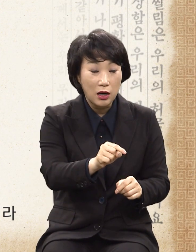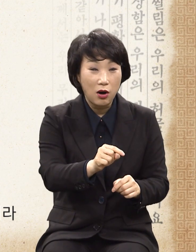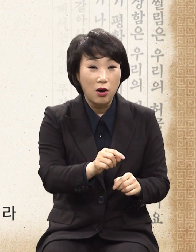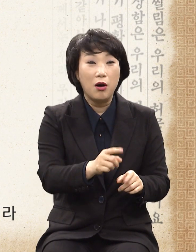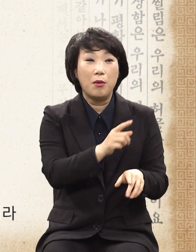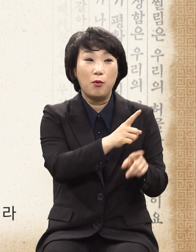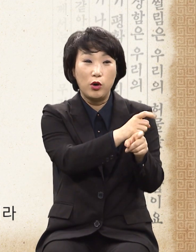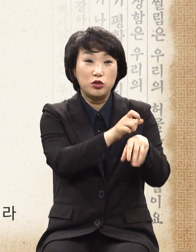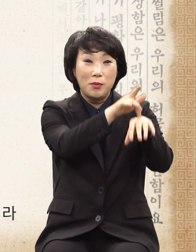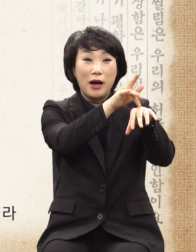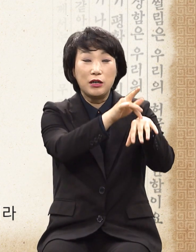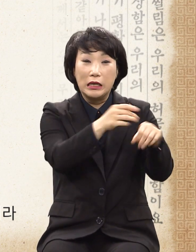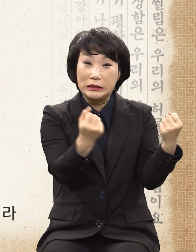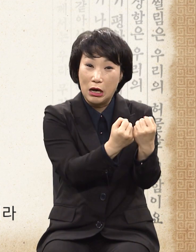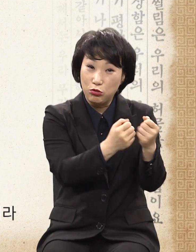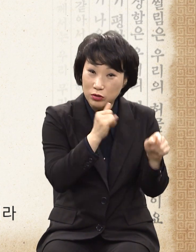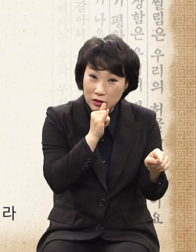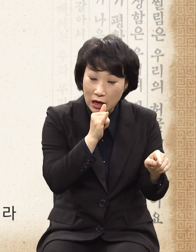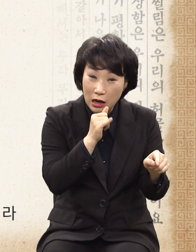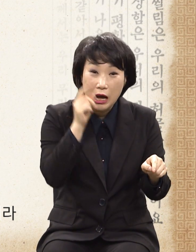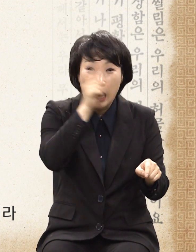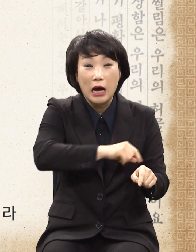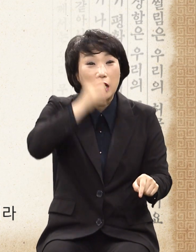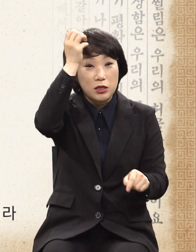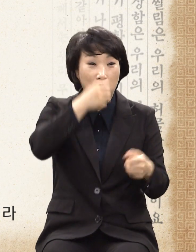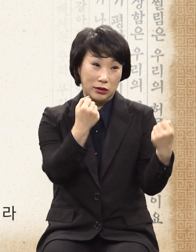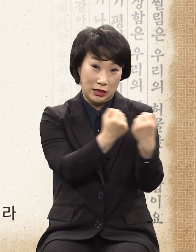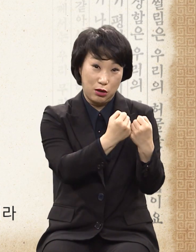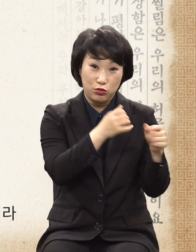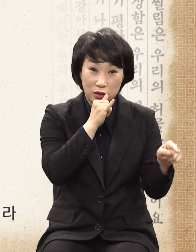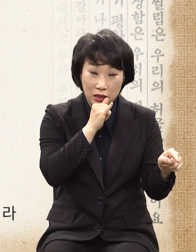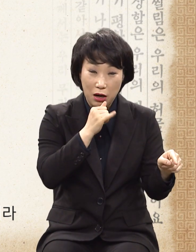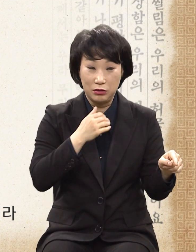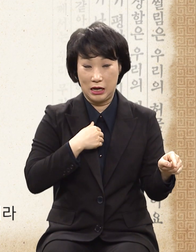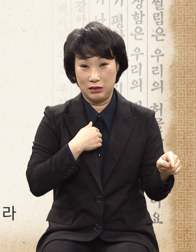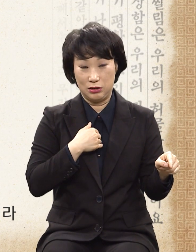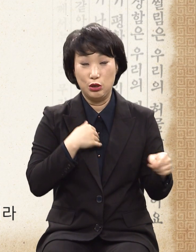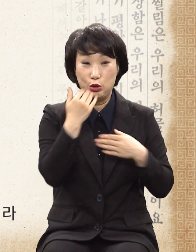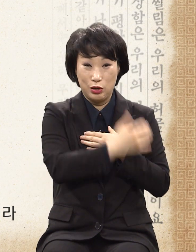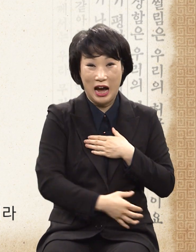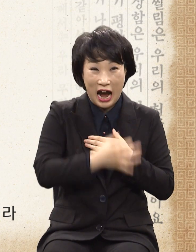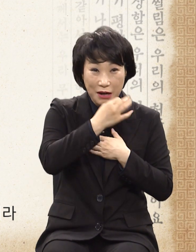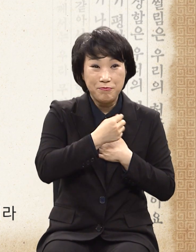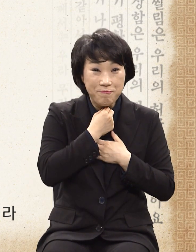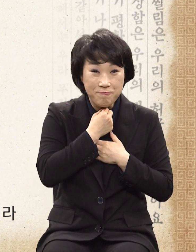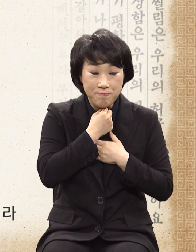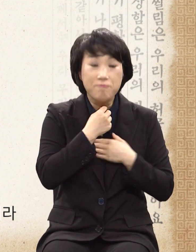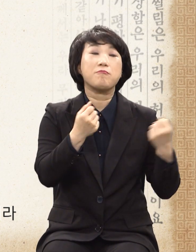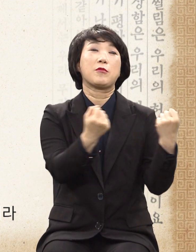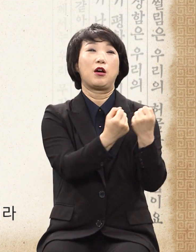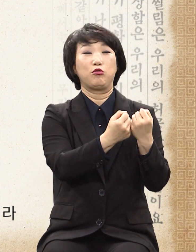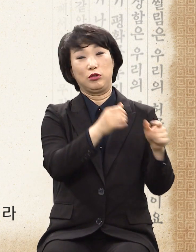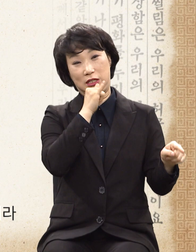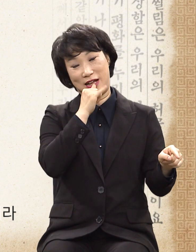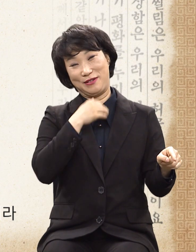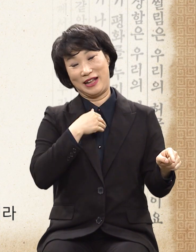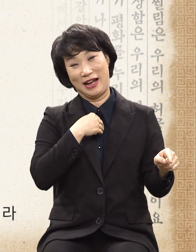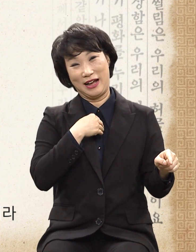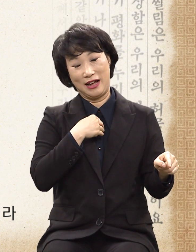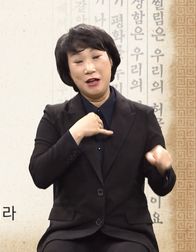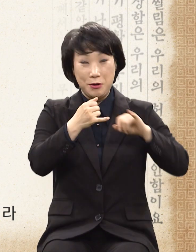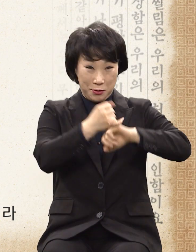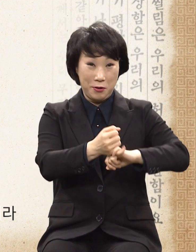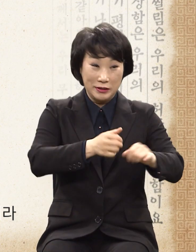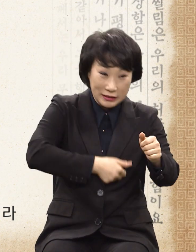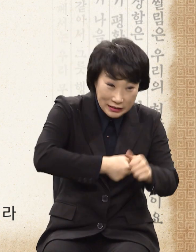원흉인 마귀와 싸우고 있고 악한 영들과 싸우고 있고 육신의 소욕과 정욕과 싸우고 있고